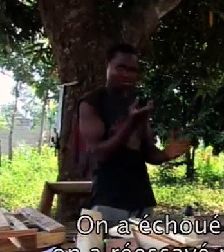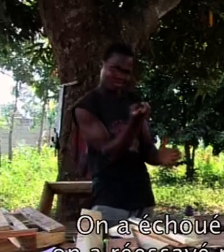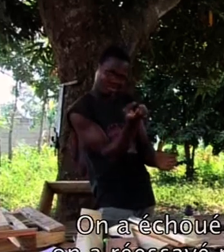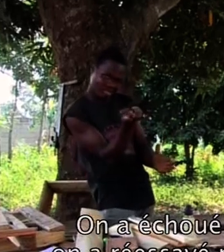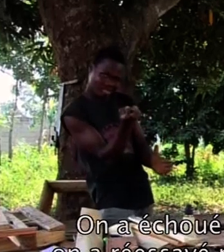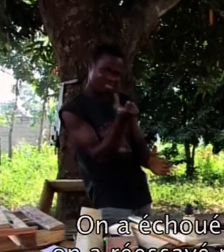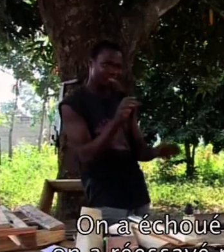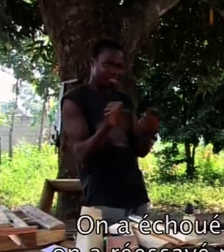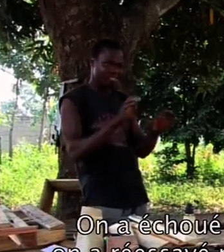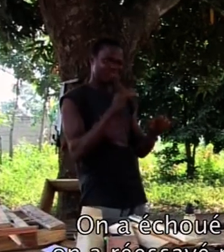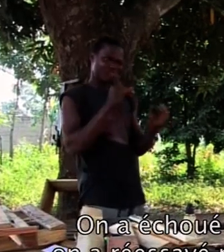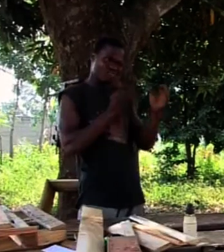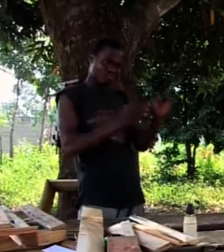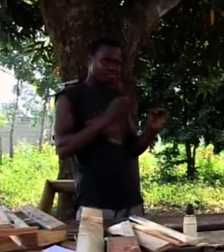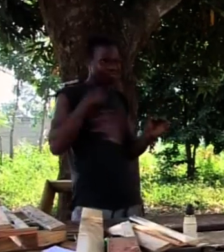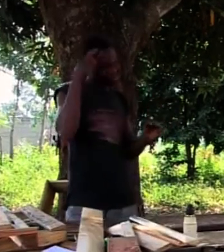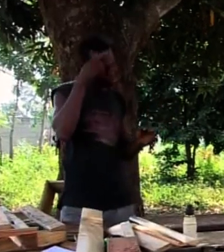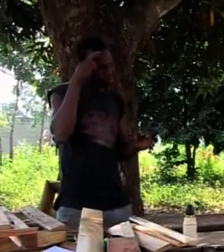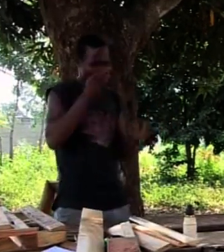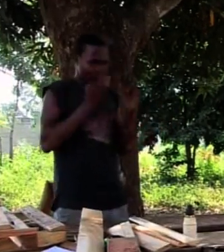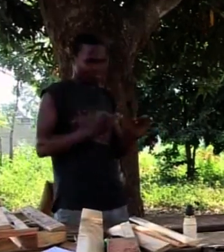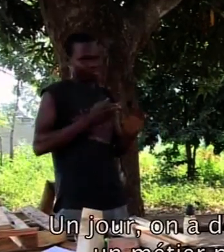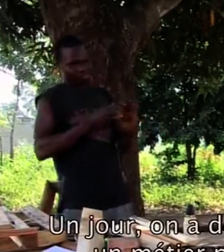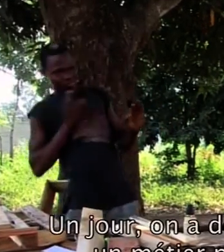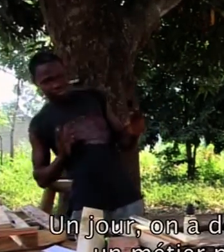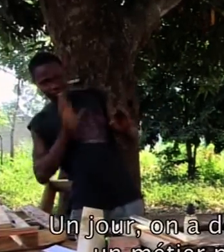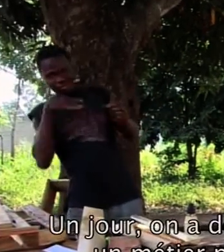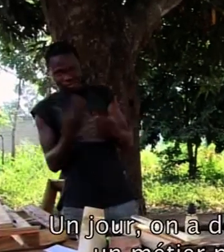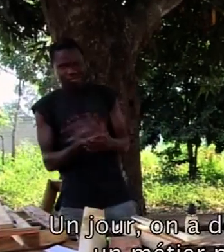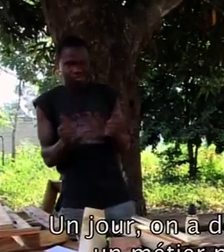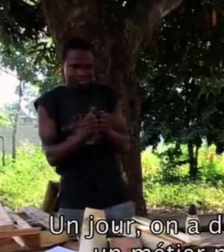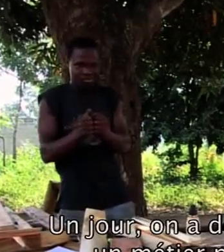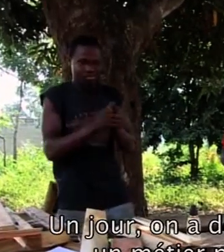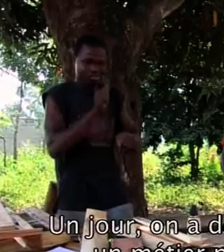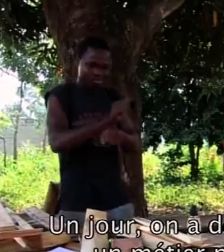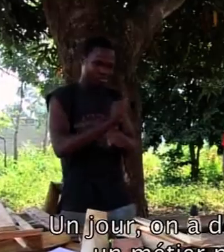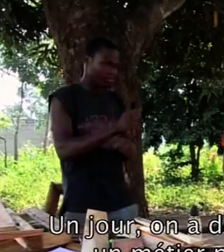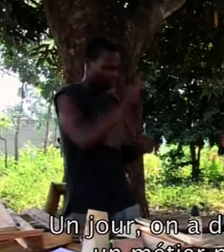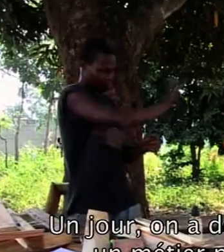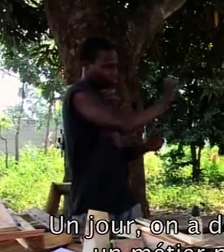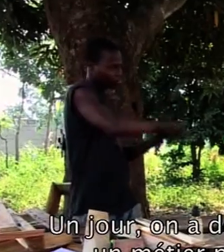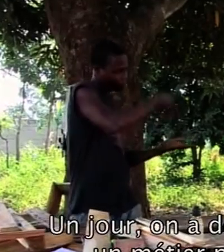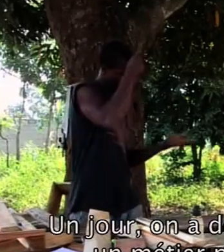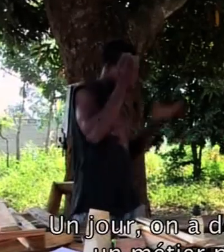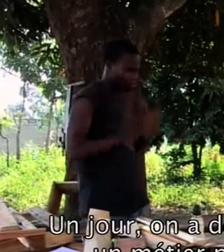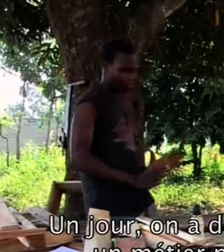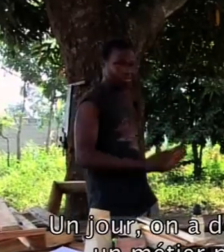On apprend, on reprend, on échoue. Mais un jour, on a décidé de chercher d'autres